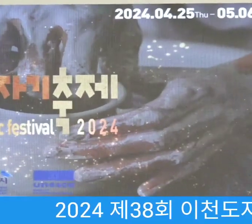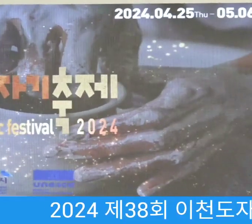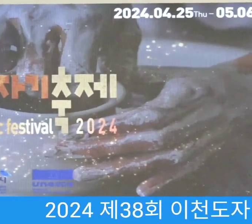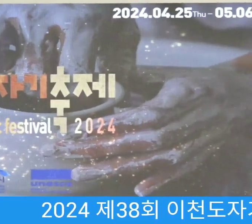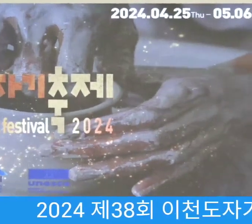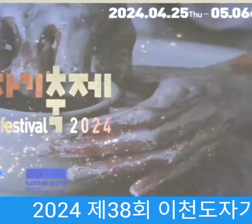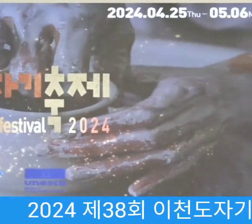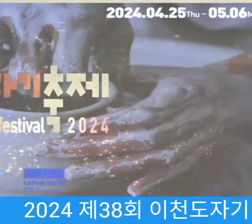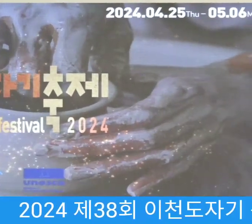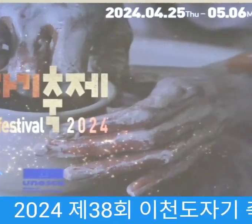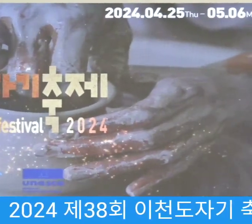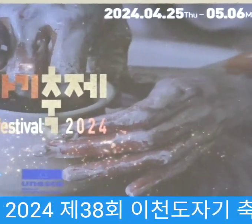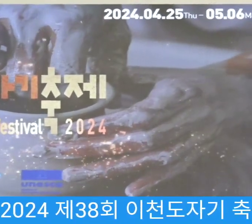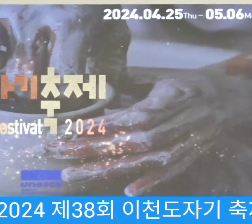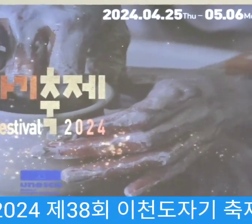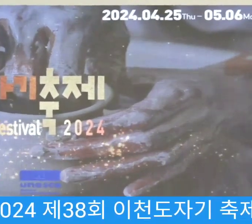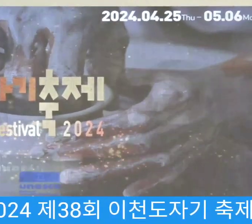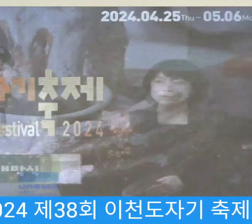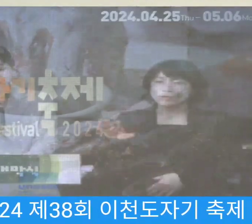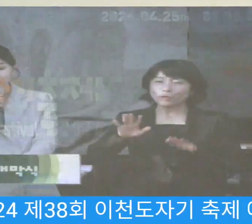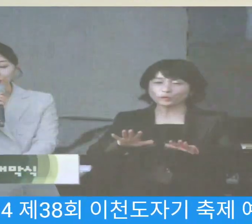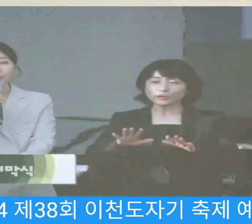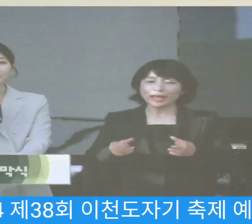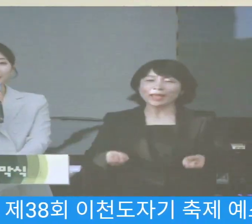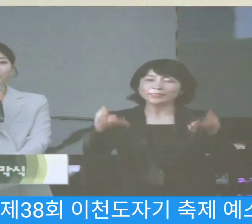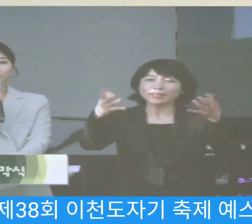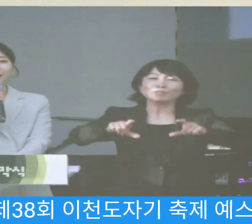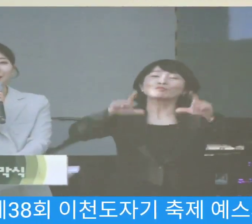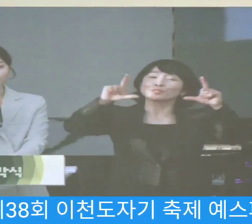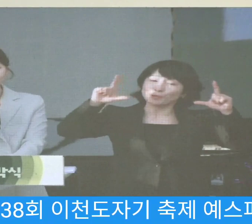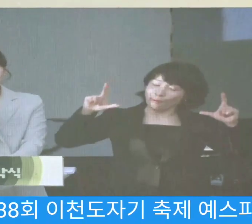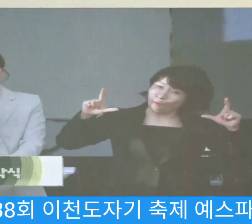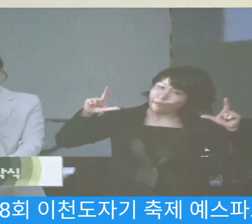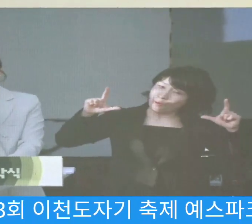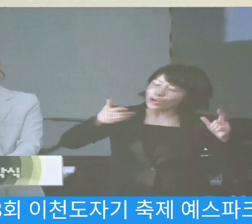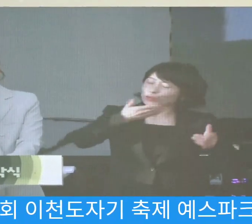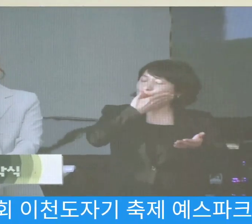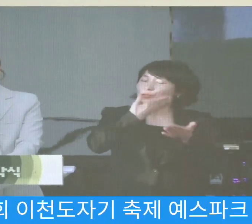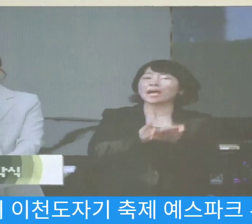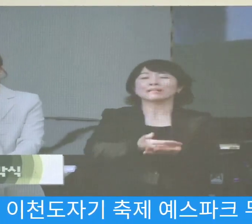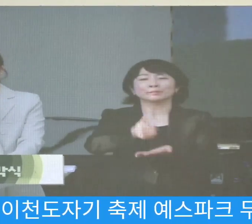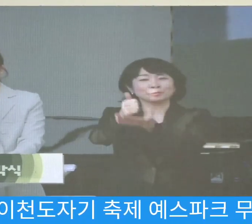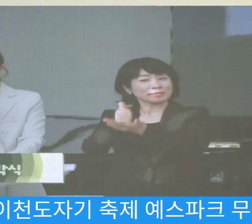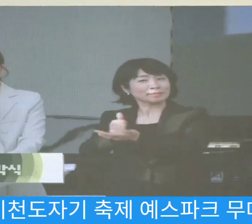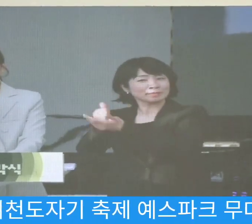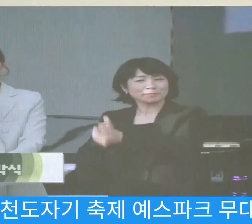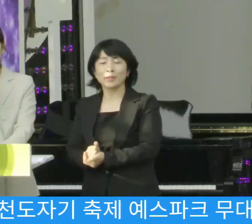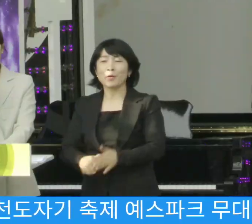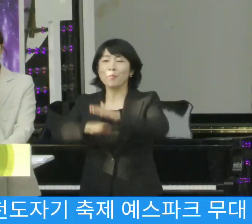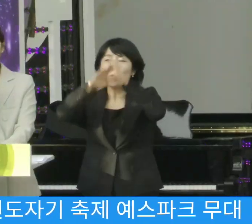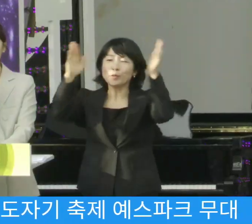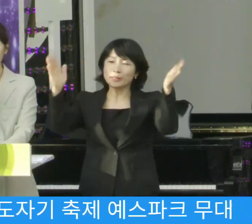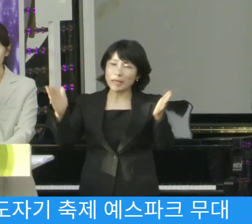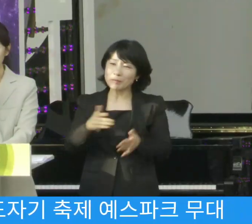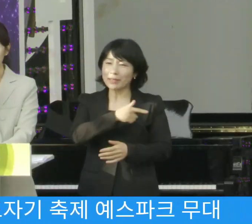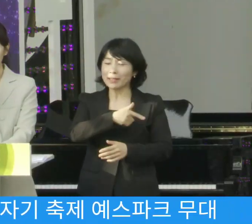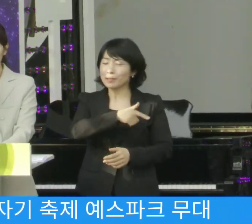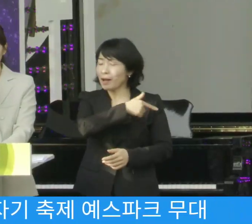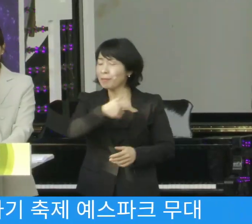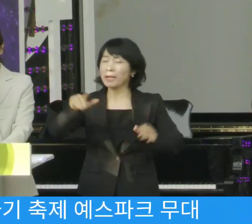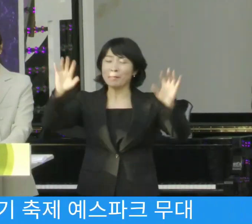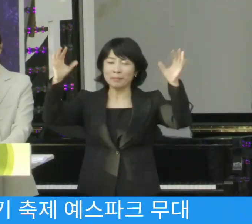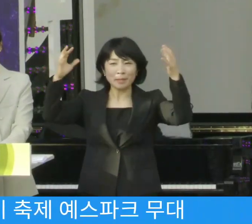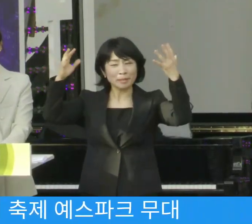Yes. 한 분 한 분 모두가 오늘 행사의 주인이자 귀한 내빈이십니다. 참석해 주신 모든 분께 다시 한번